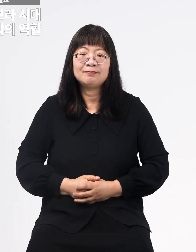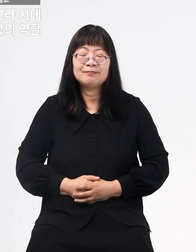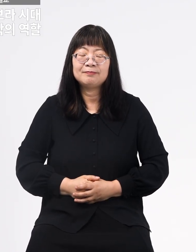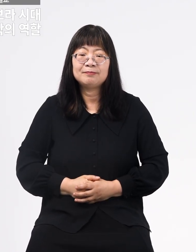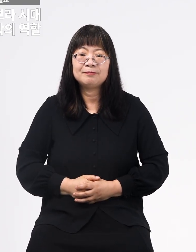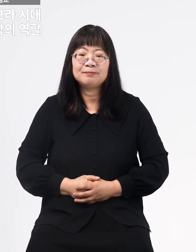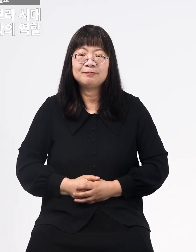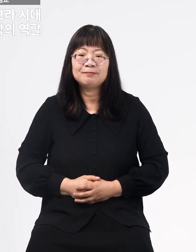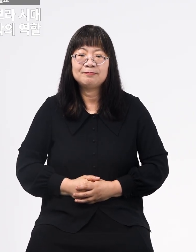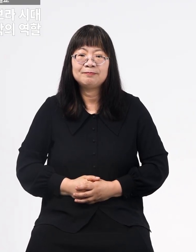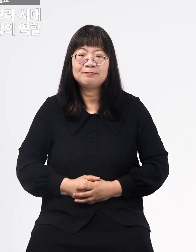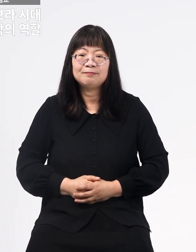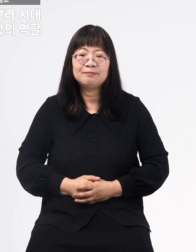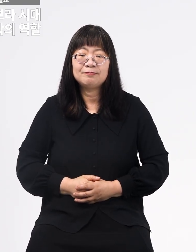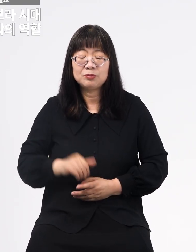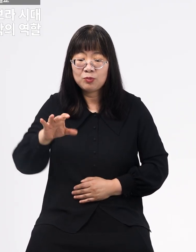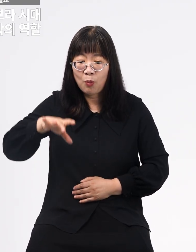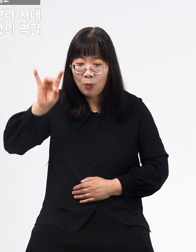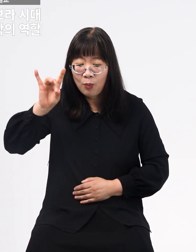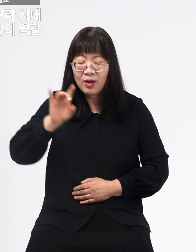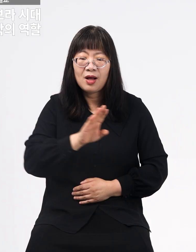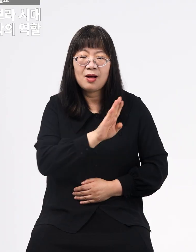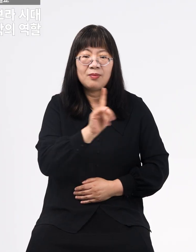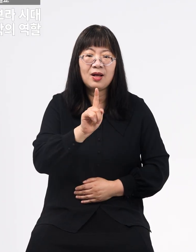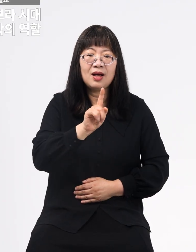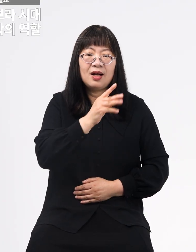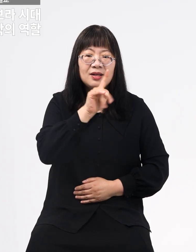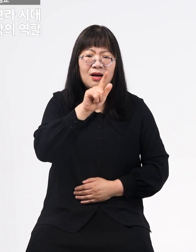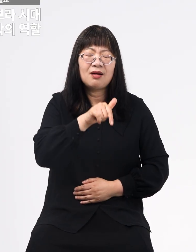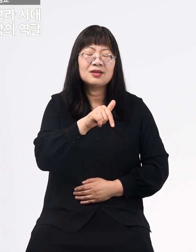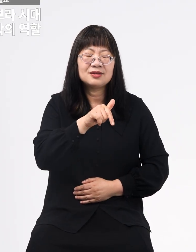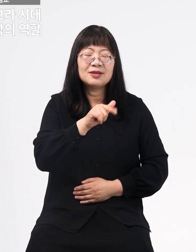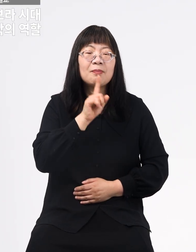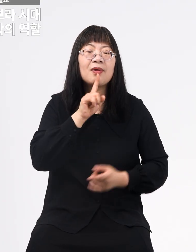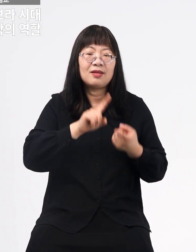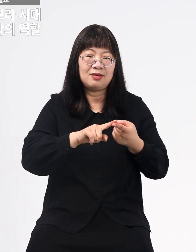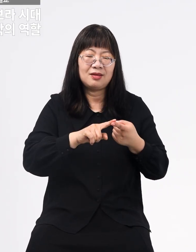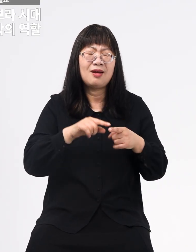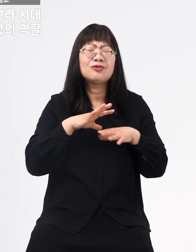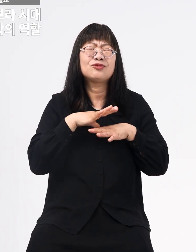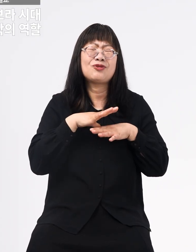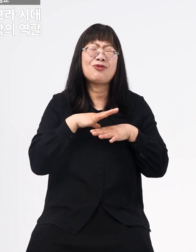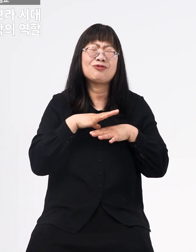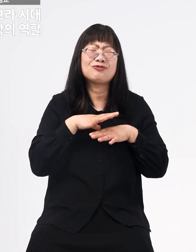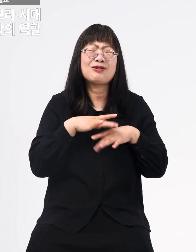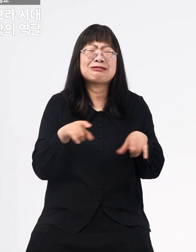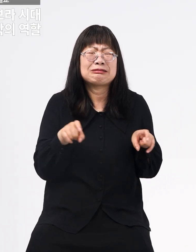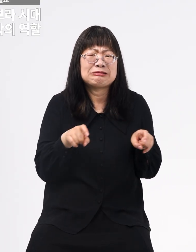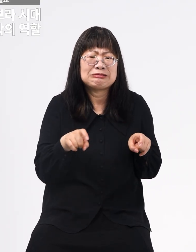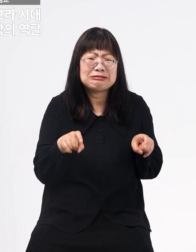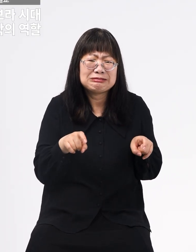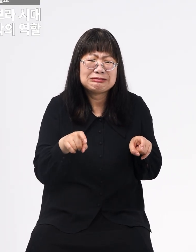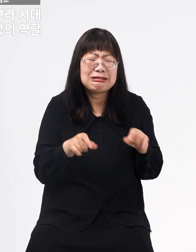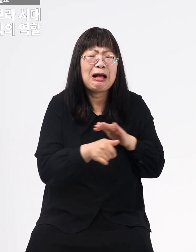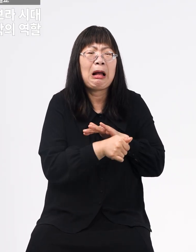우선 바락은 말 그대로 두려웠고 무서웠고 쫄아 있어요.